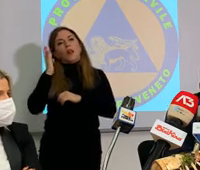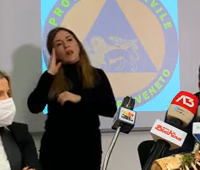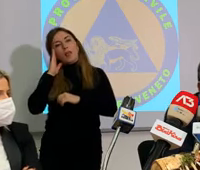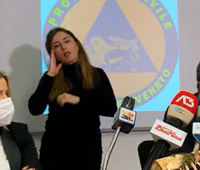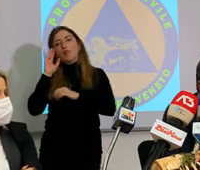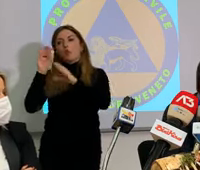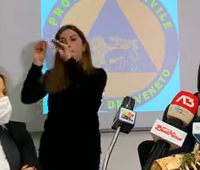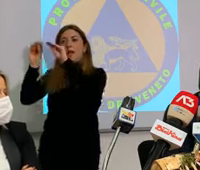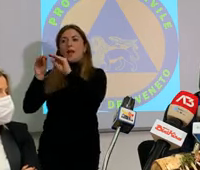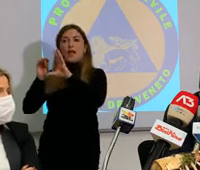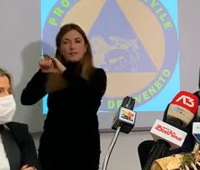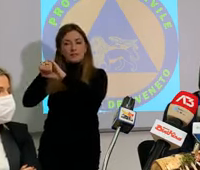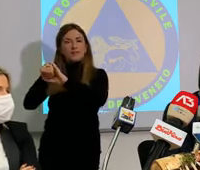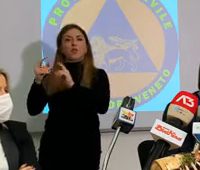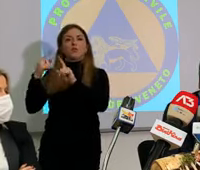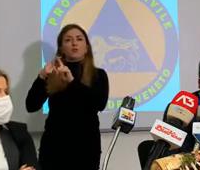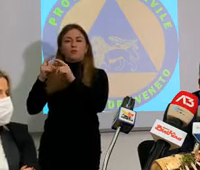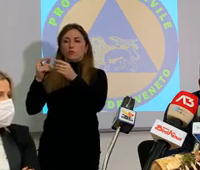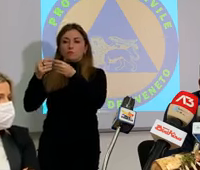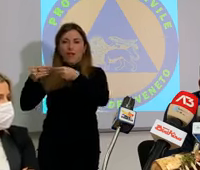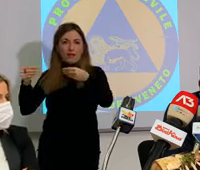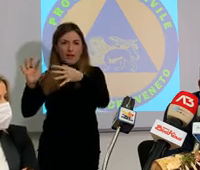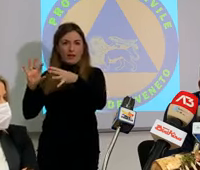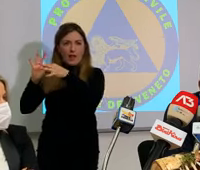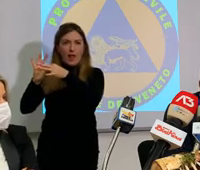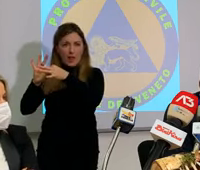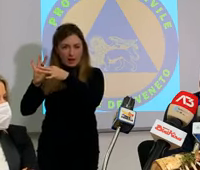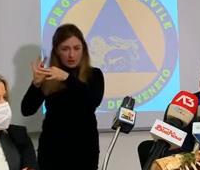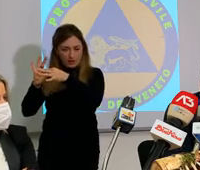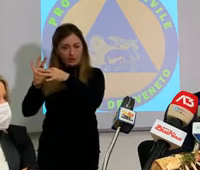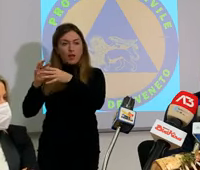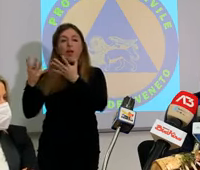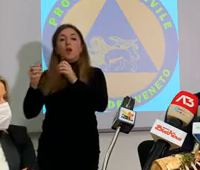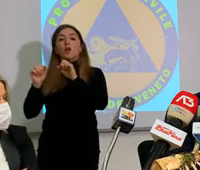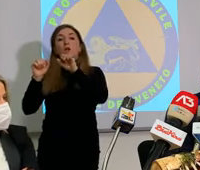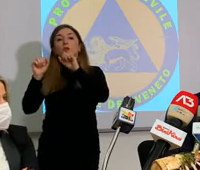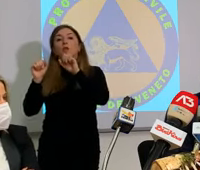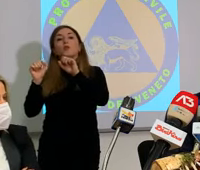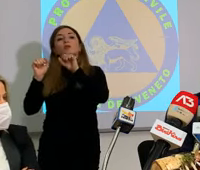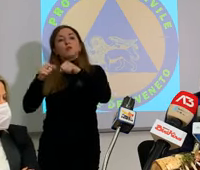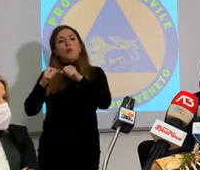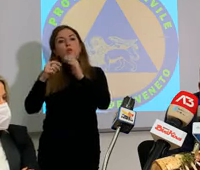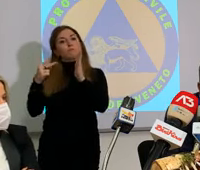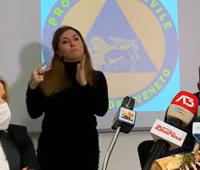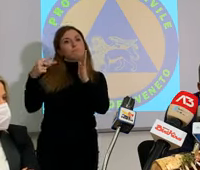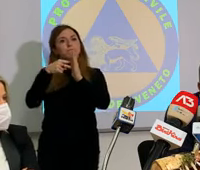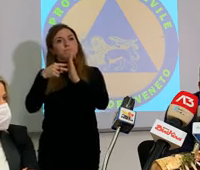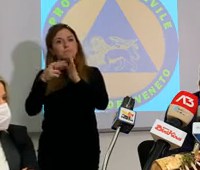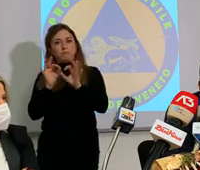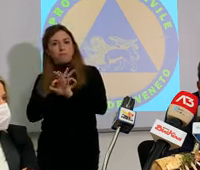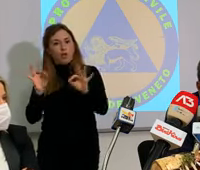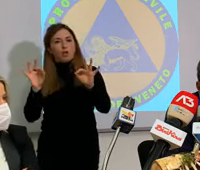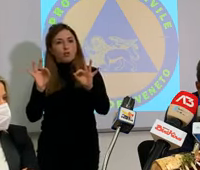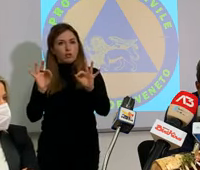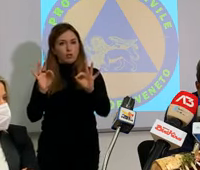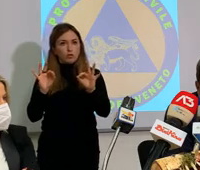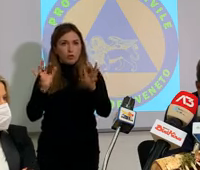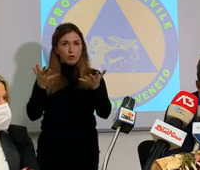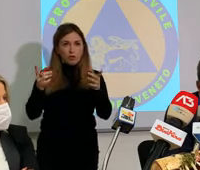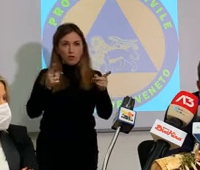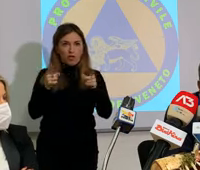monitor eccetera e vengono installati in genere in un tempo che va dalle 24